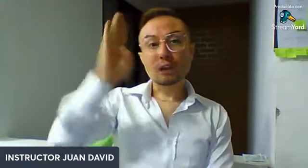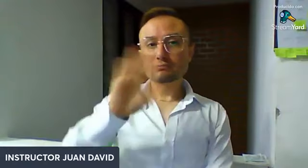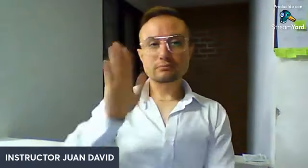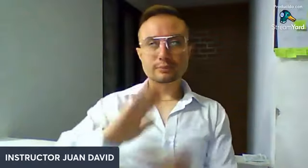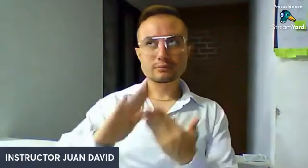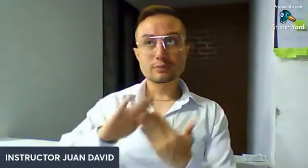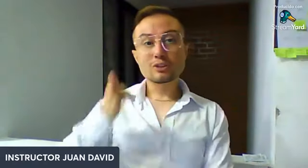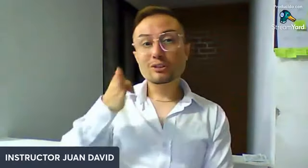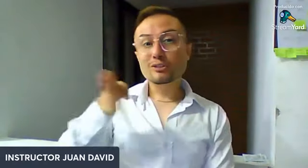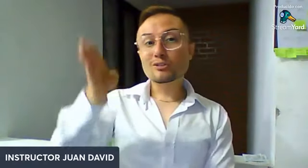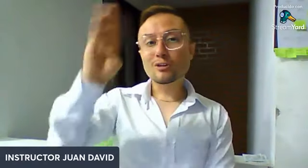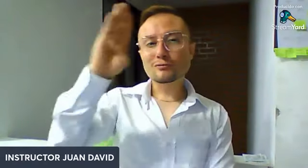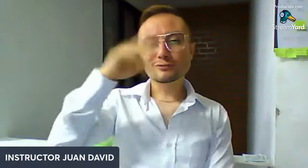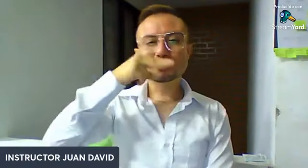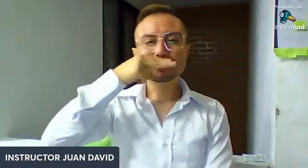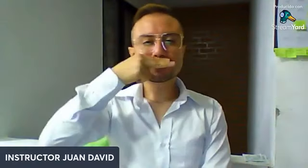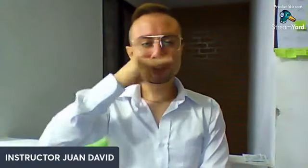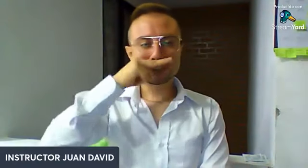Niño Dios. Ah, no, perdón, es así.